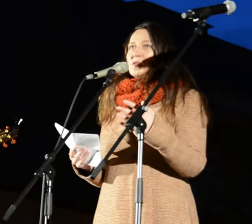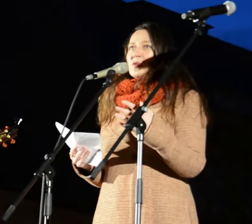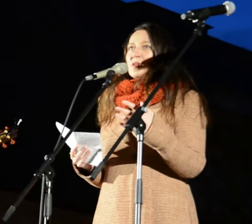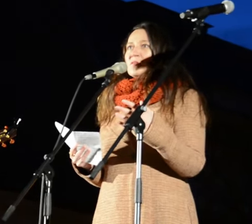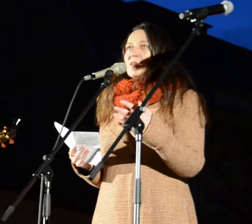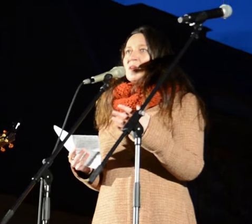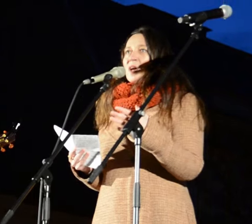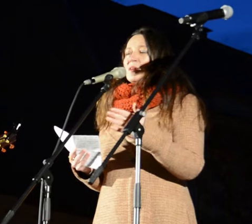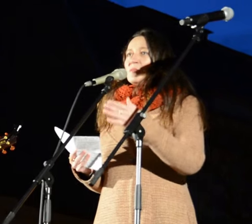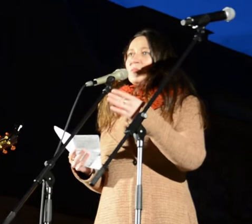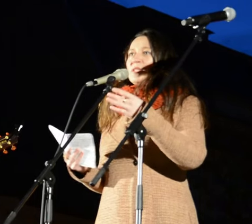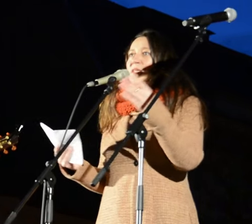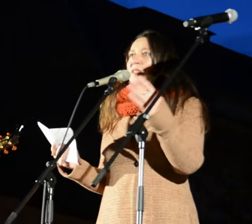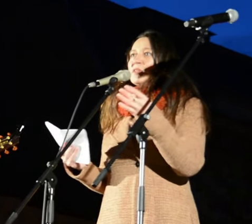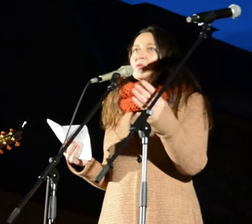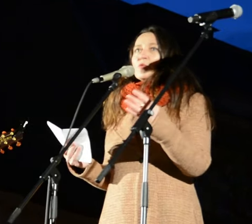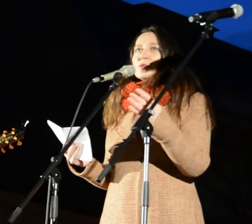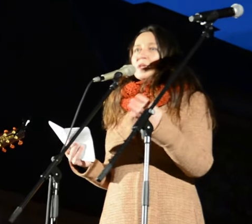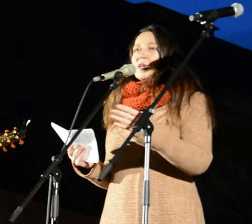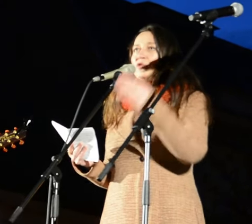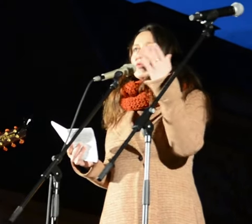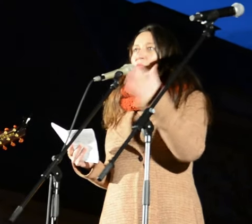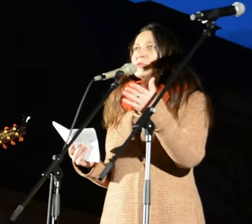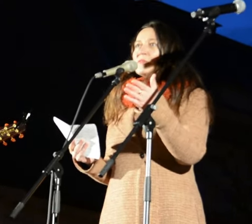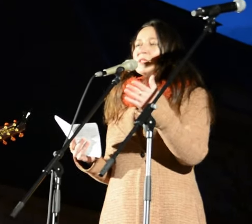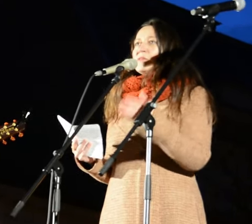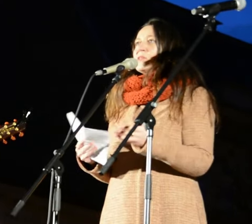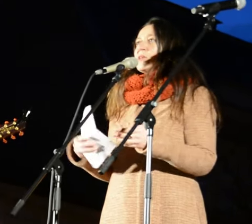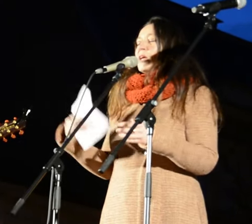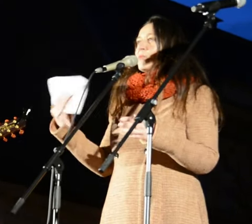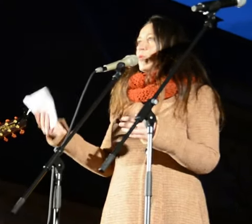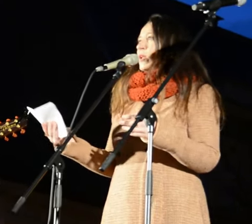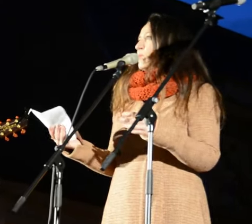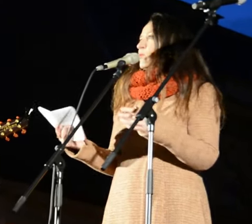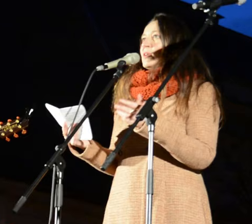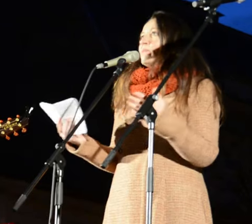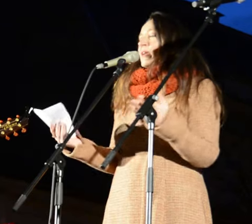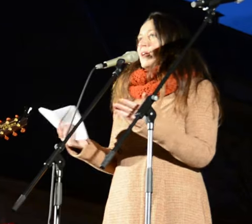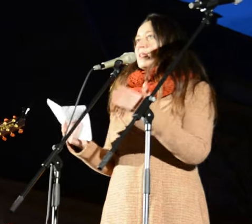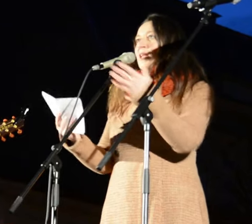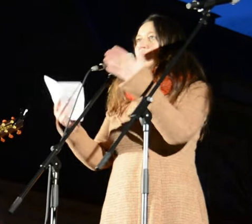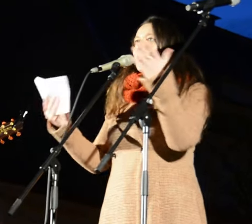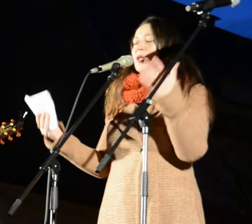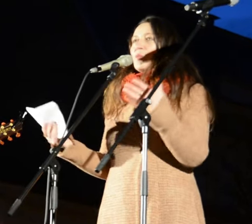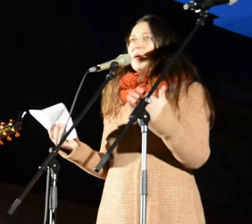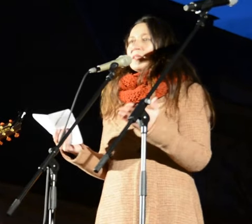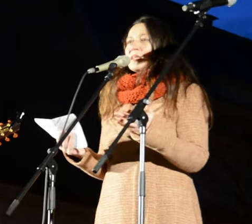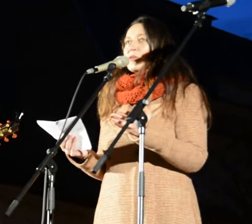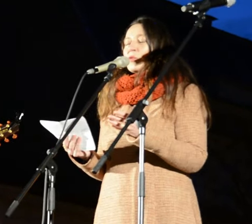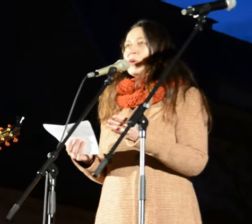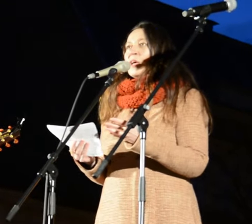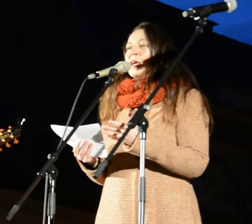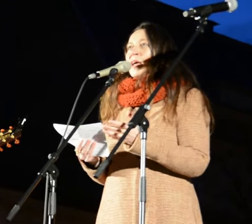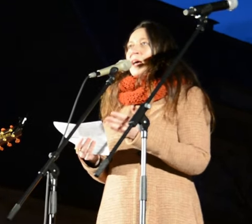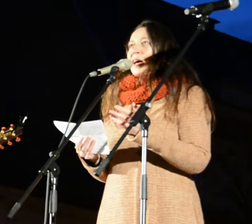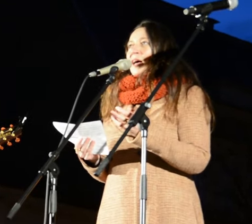rôzne názory a byť nastavený rôzne, hej, či už konzervatívne, alebo liberálne, alebo bars